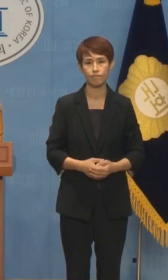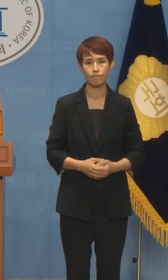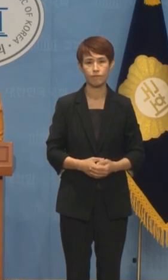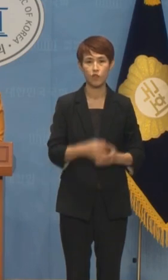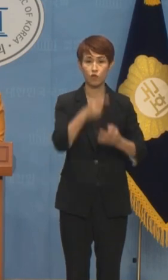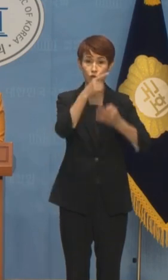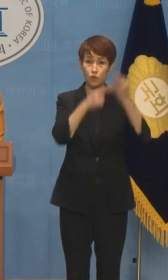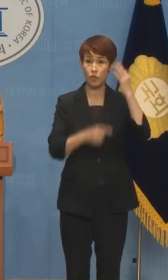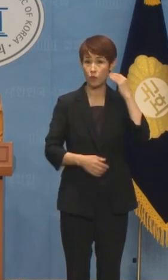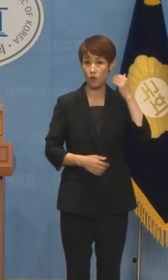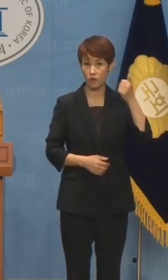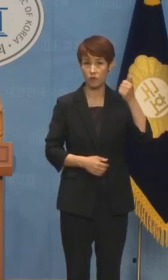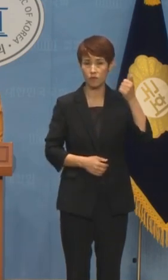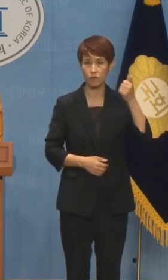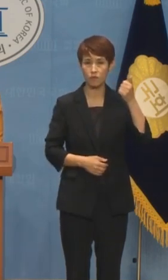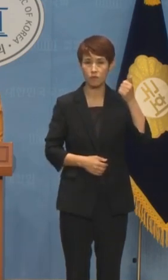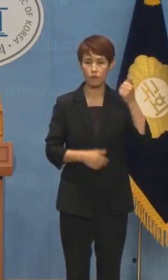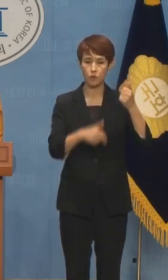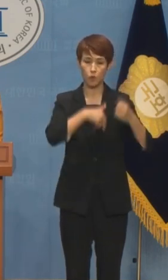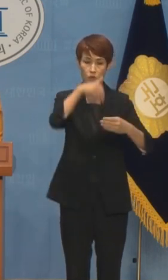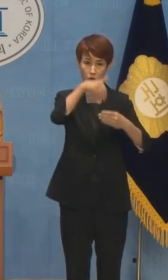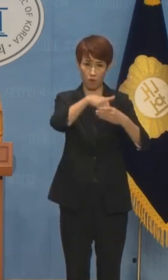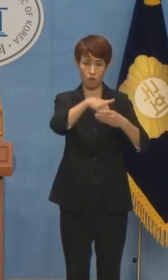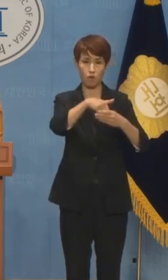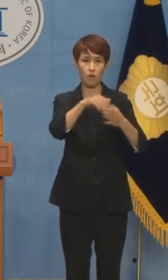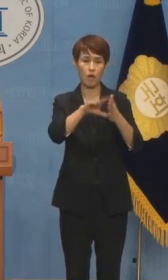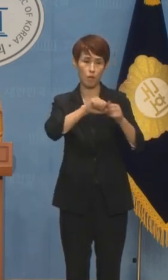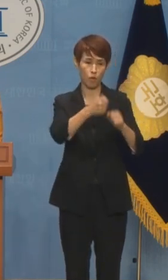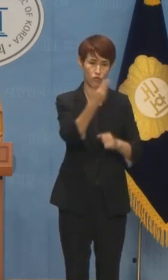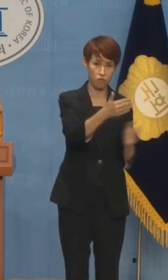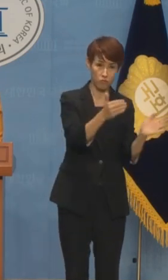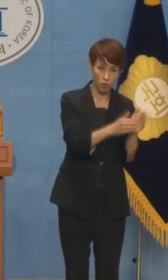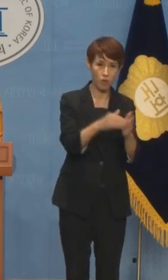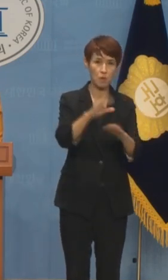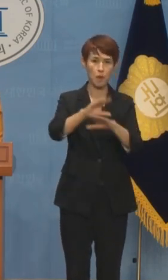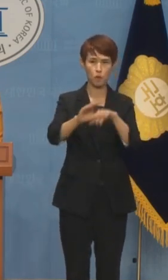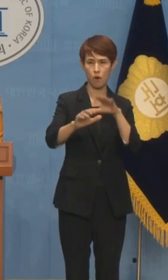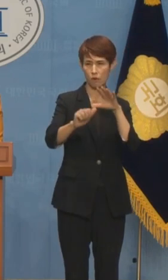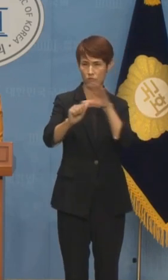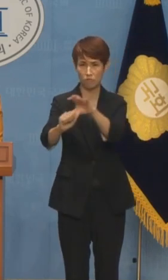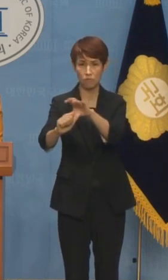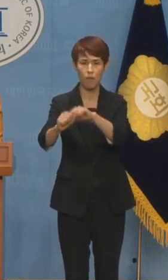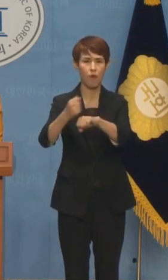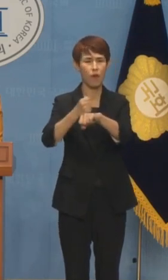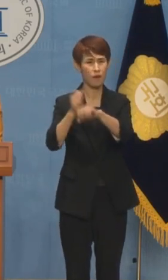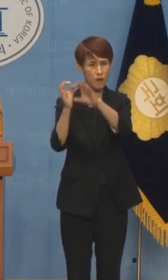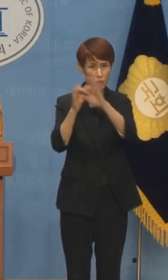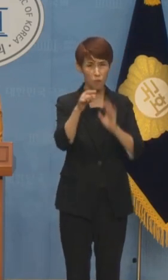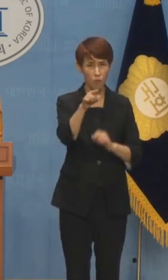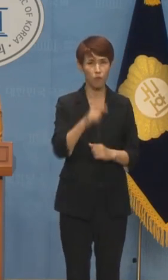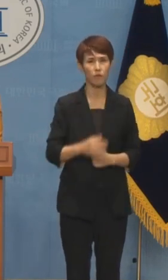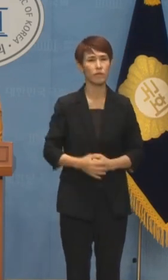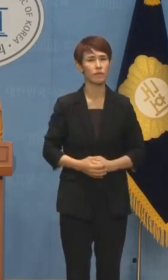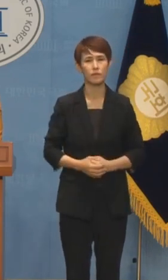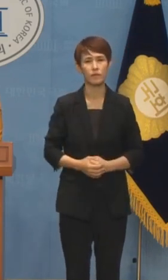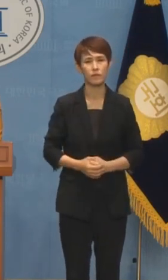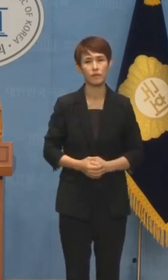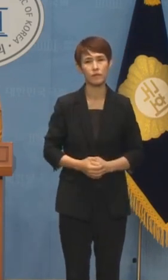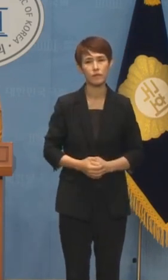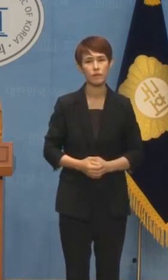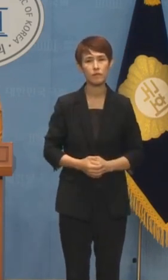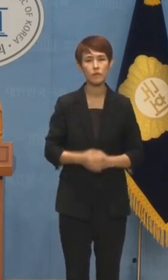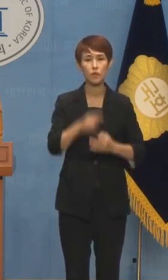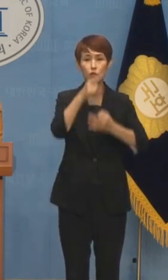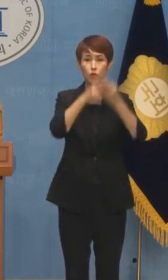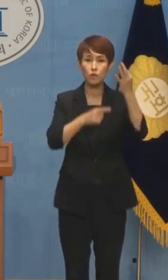윤석열 대통령은 총선 민의에도 방송 장악의 야욕을 멈추지 않을 셈입니까?